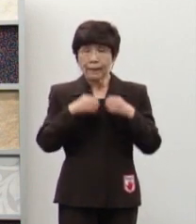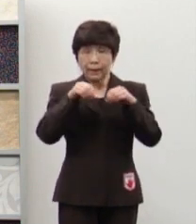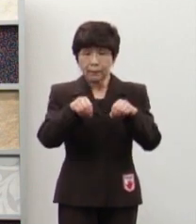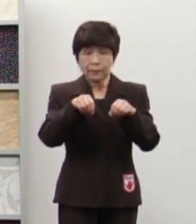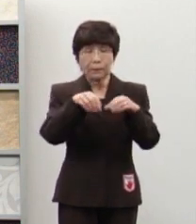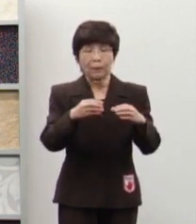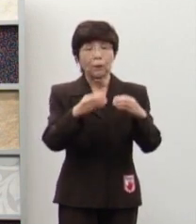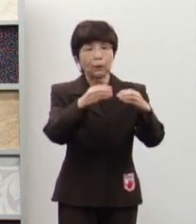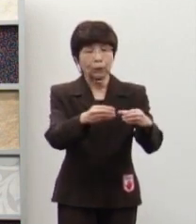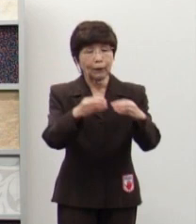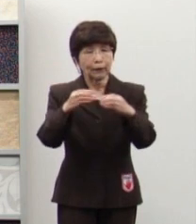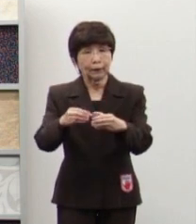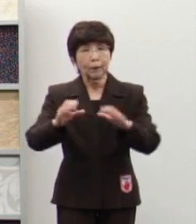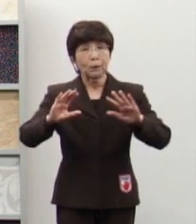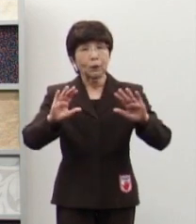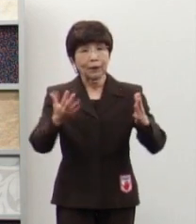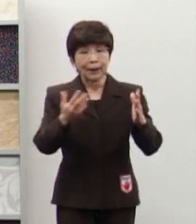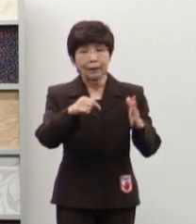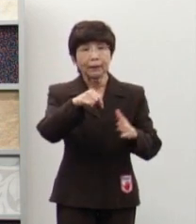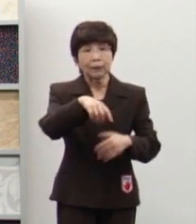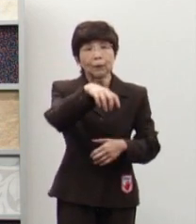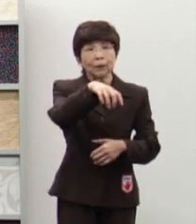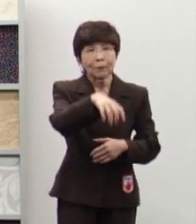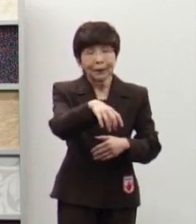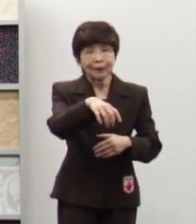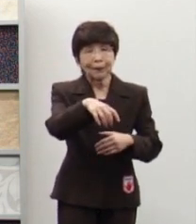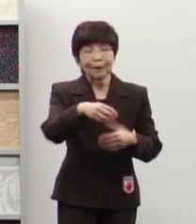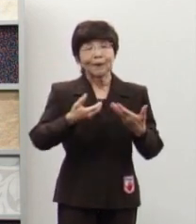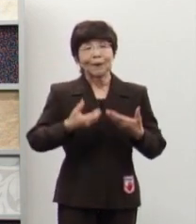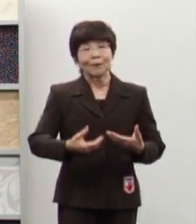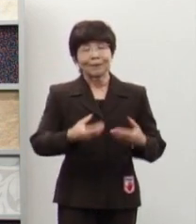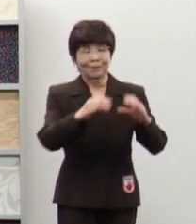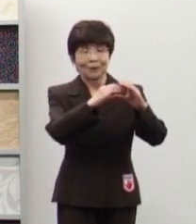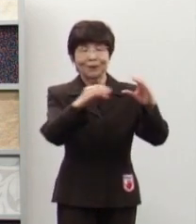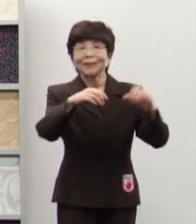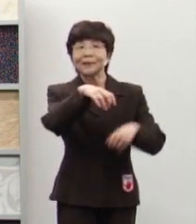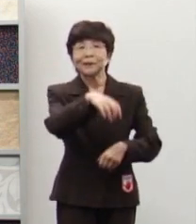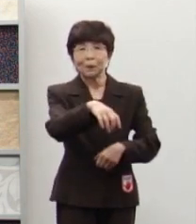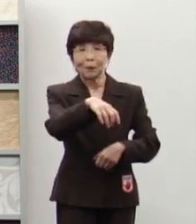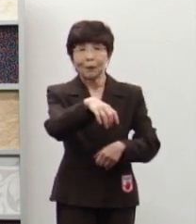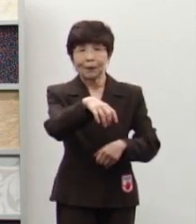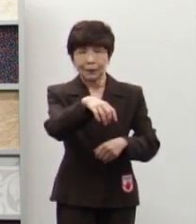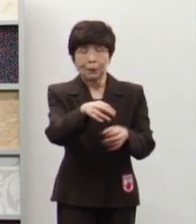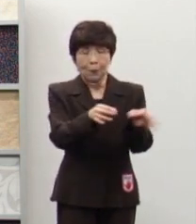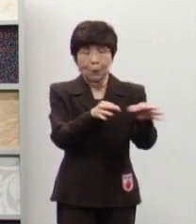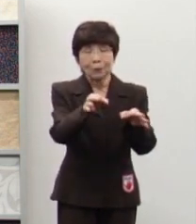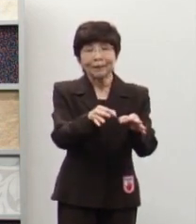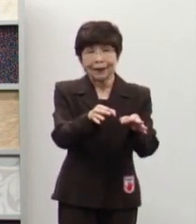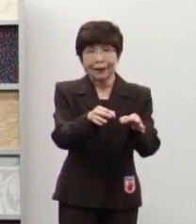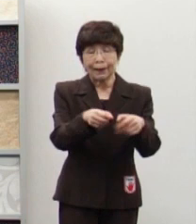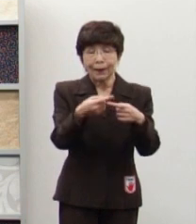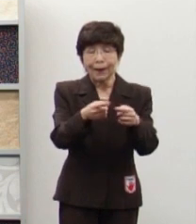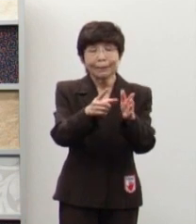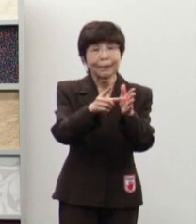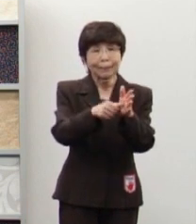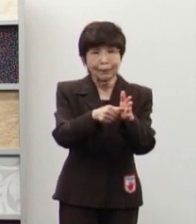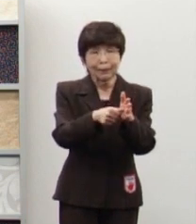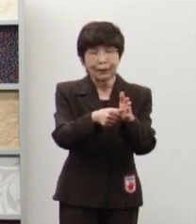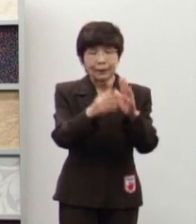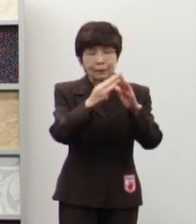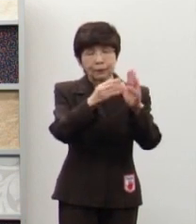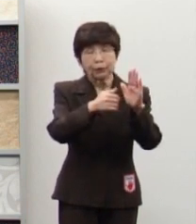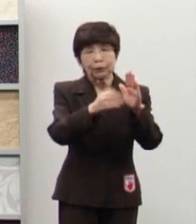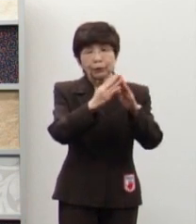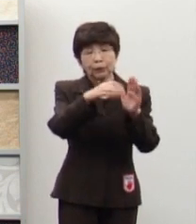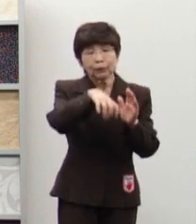して、これまで、認証店に求めてまいりました、利用者を把握するための、入店管理簿の作成、